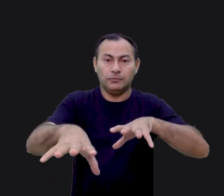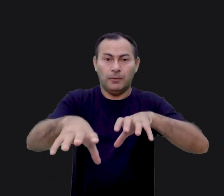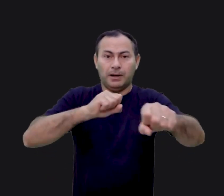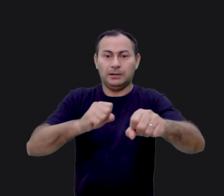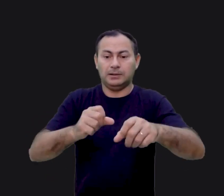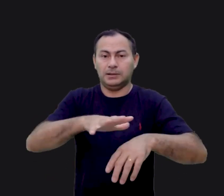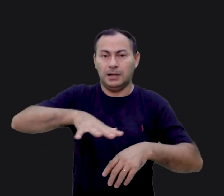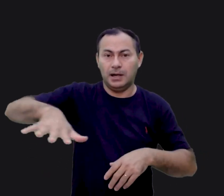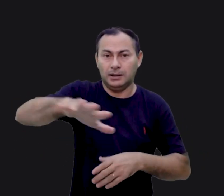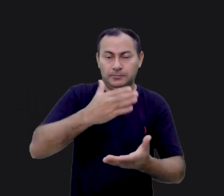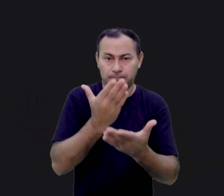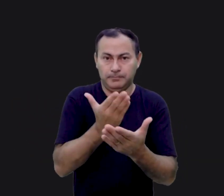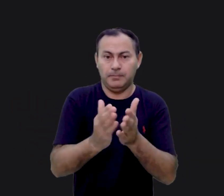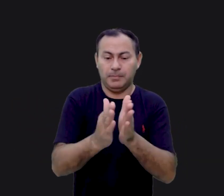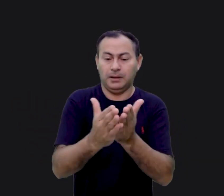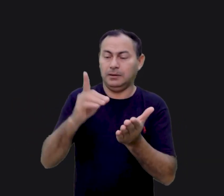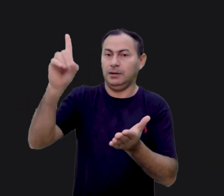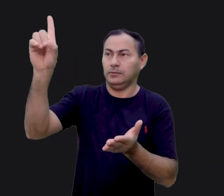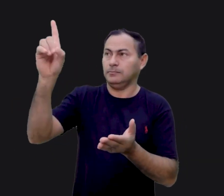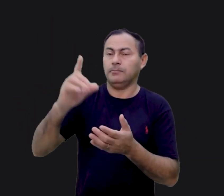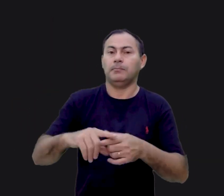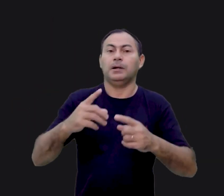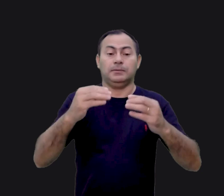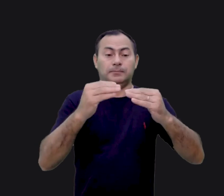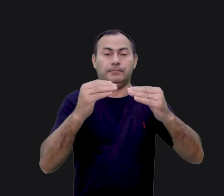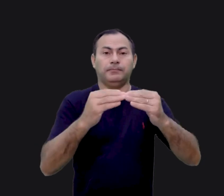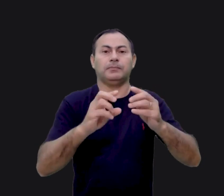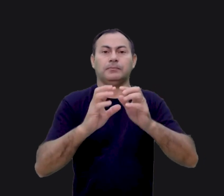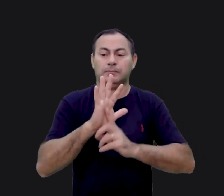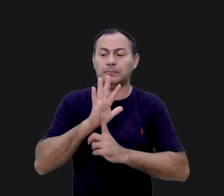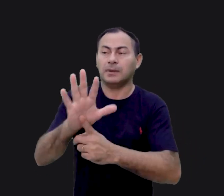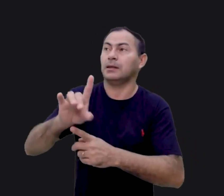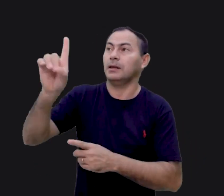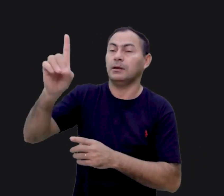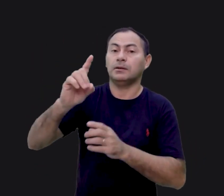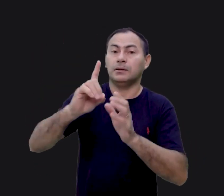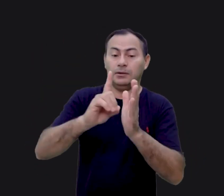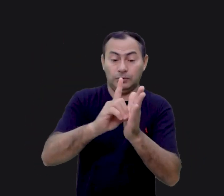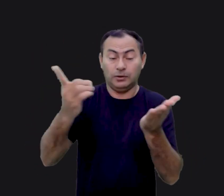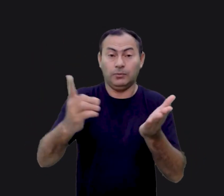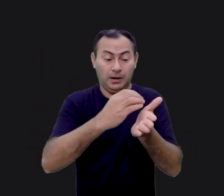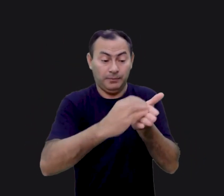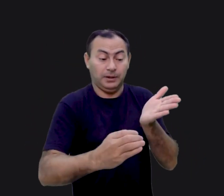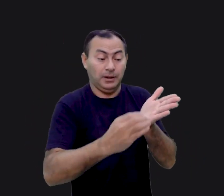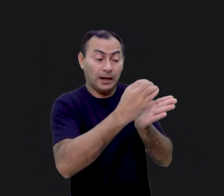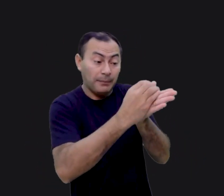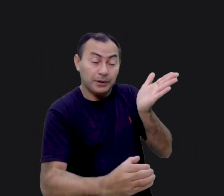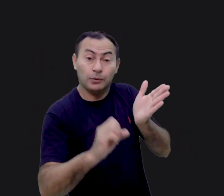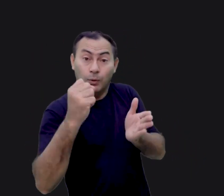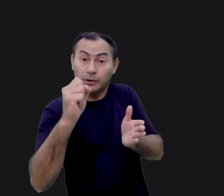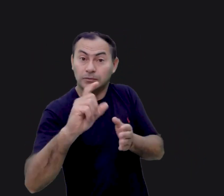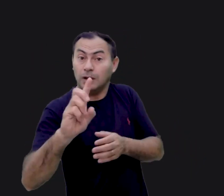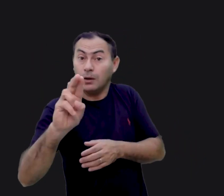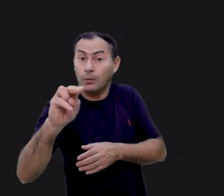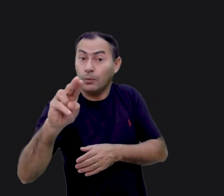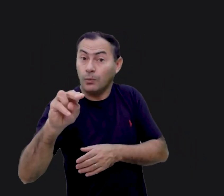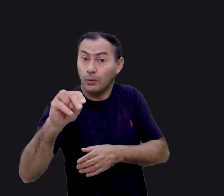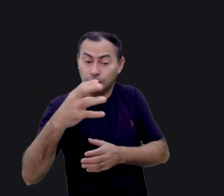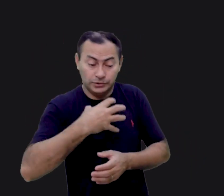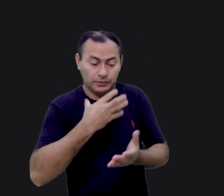formar nessa área você estudará a palavra de Deus mas de acordo com a revelação de deuteronômico Capítulo 8 Essa não é a única maneira de se